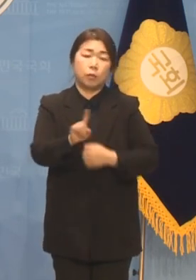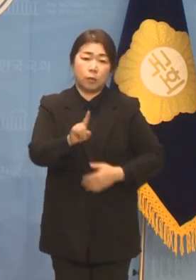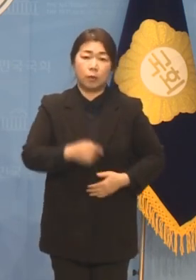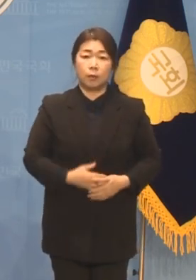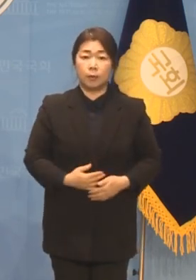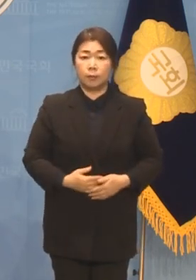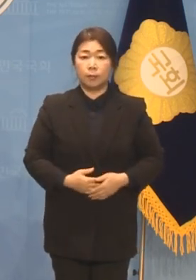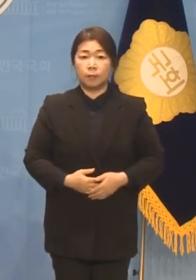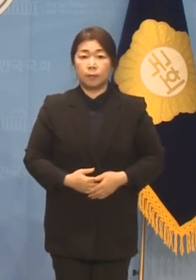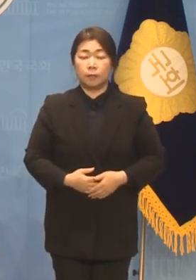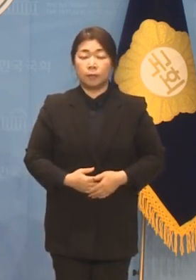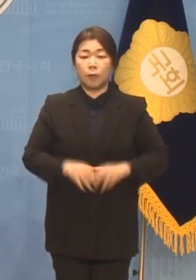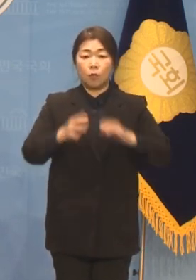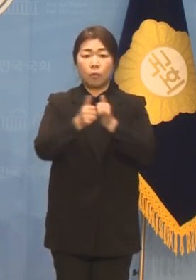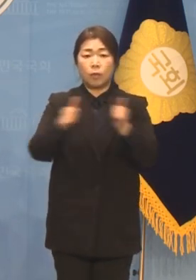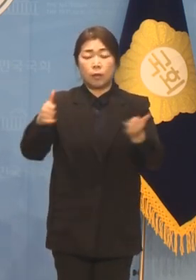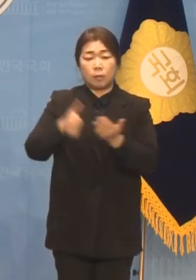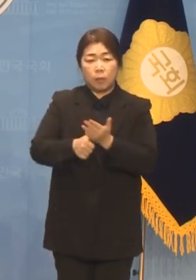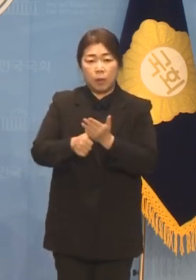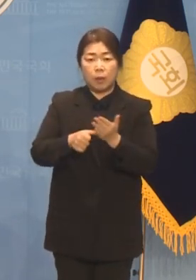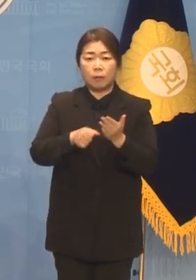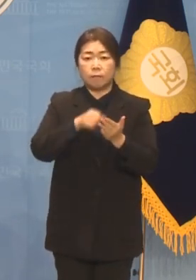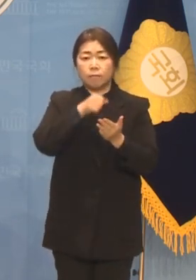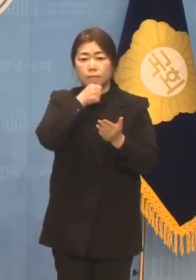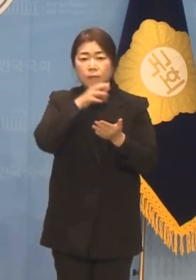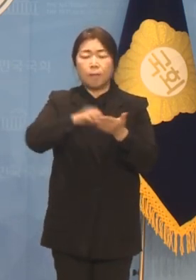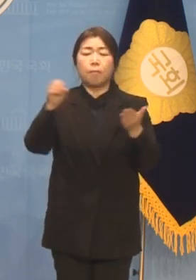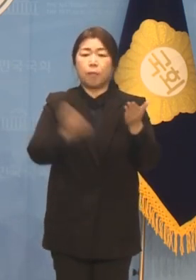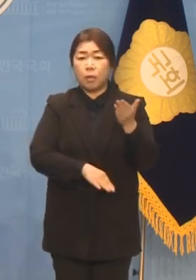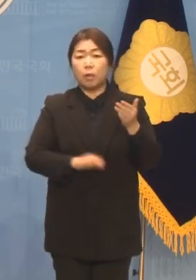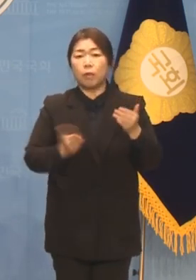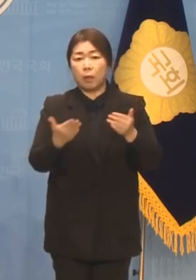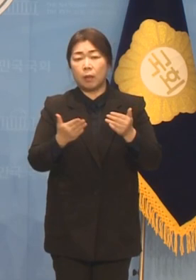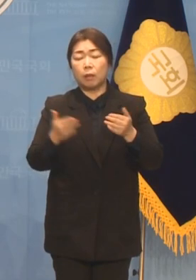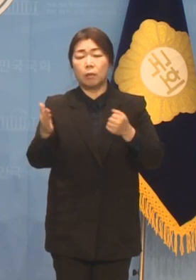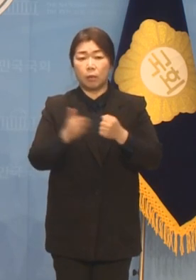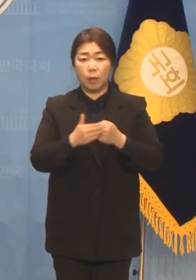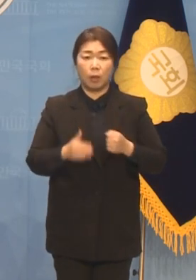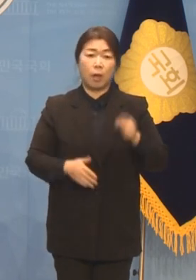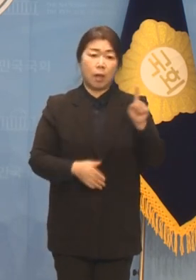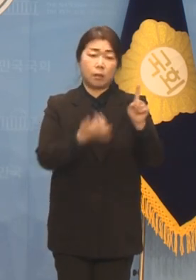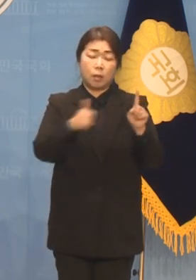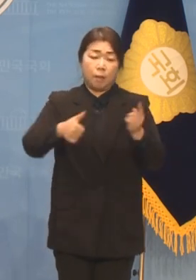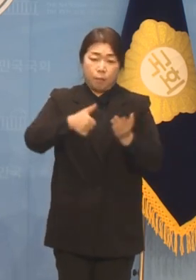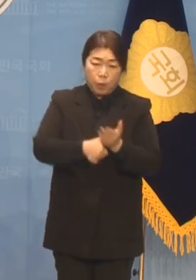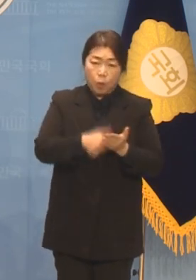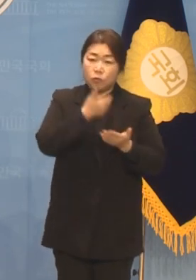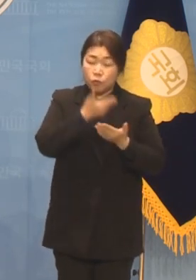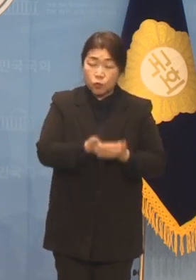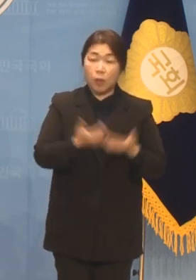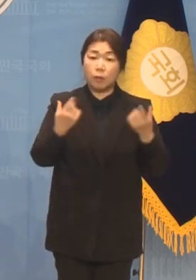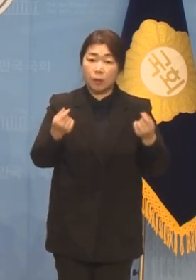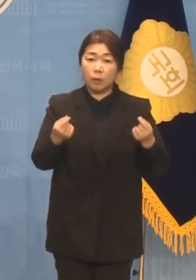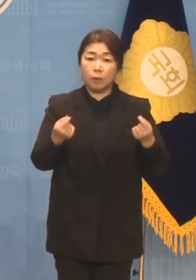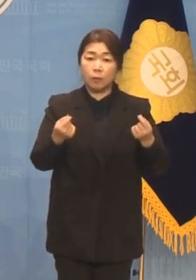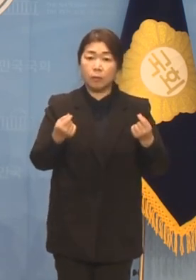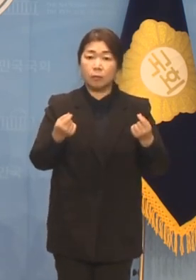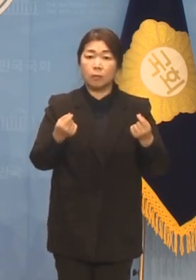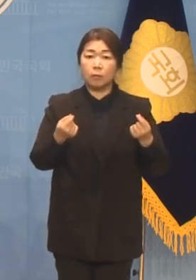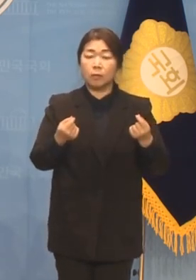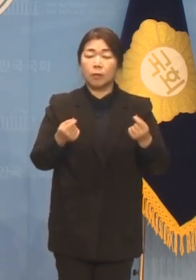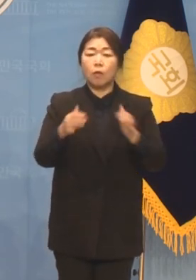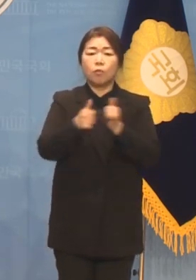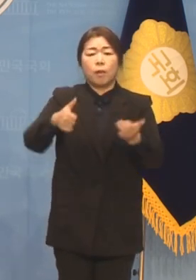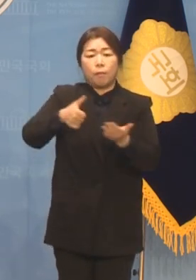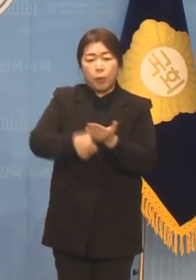거대한 사표로 민심을 제대로 반영하지 못하는 1인 1표 1가치의 평등선거의 원칙이 제대로 반영되지